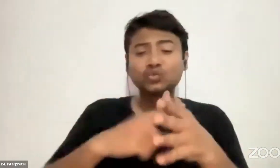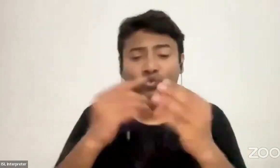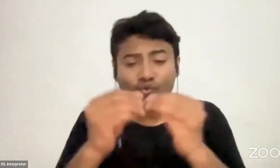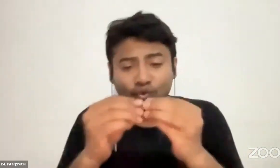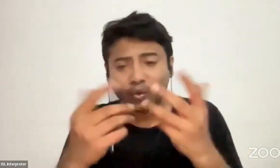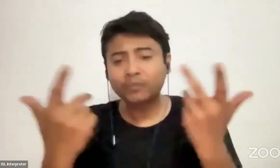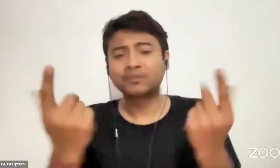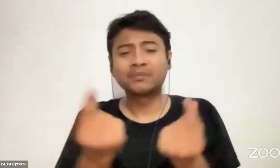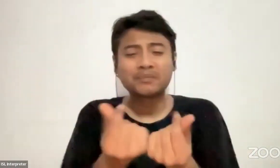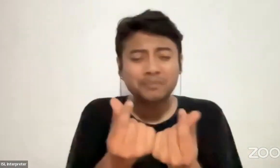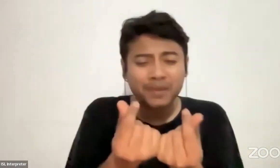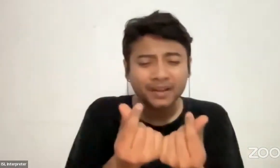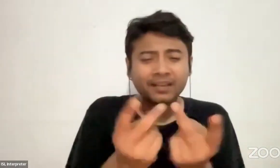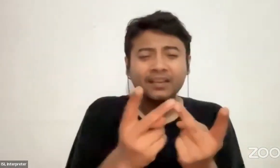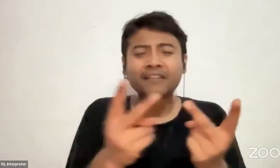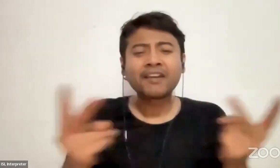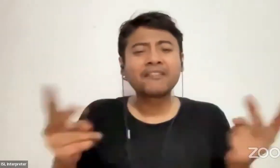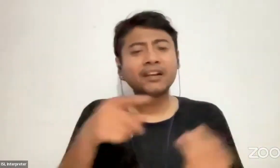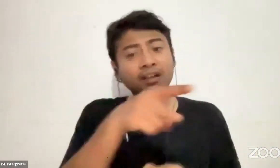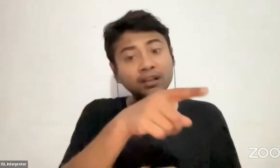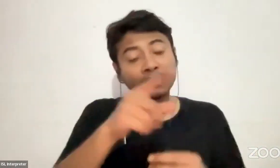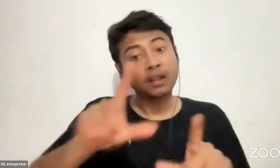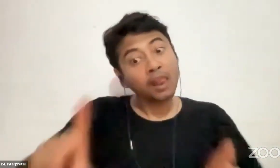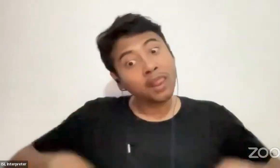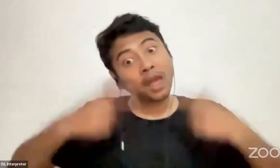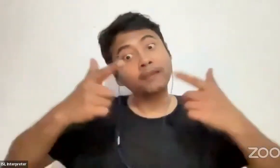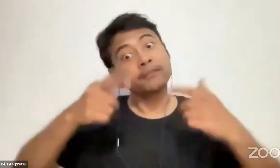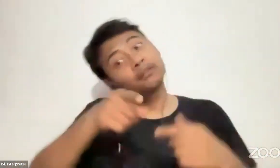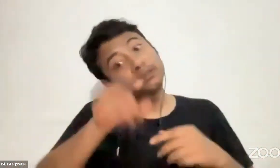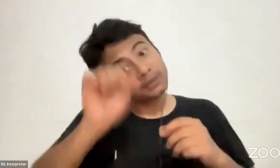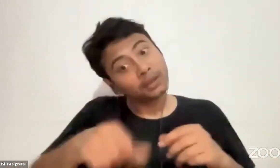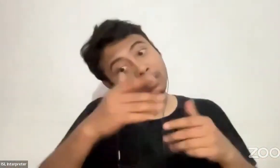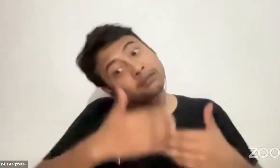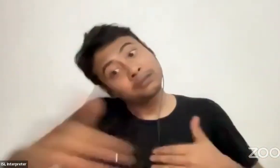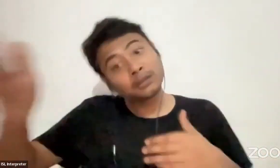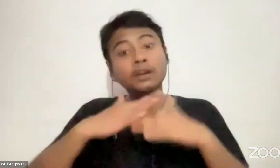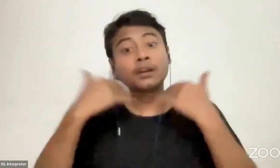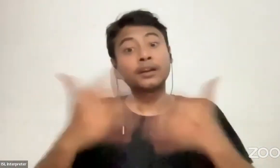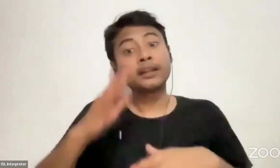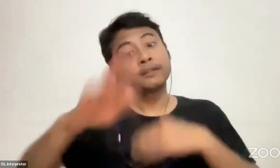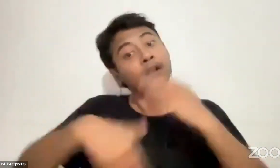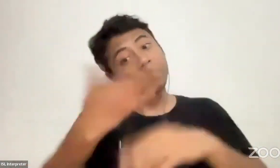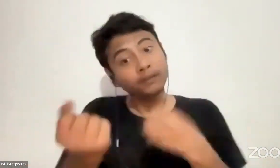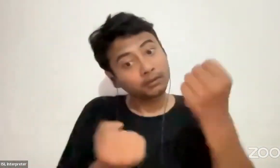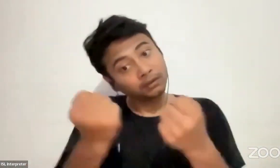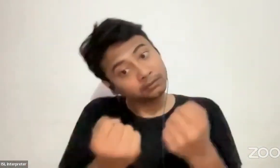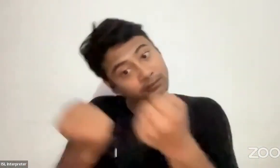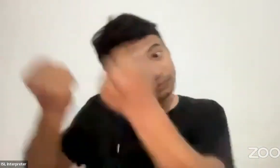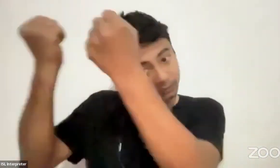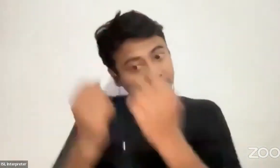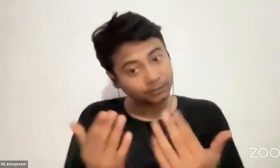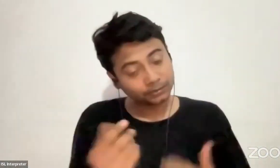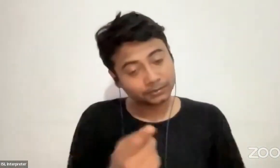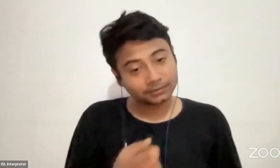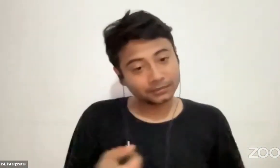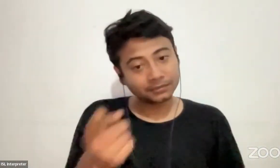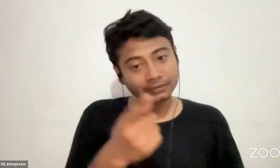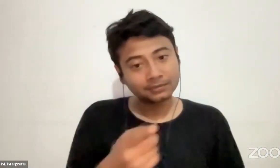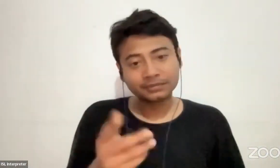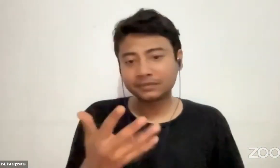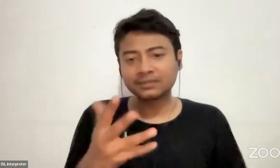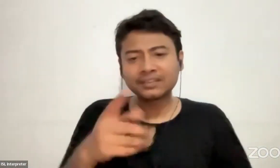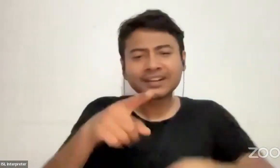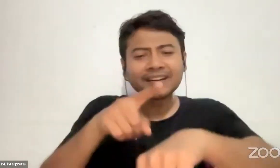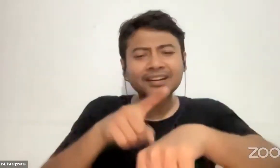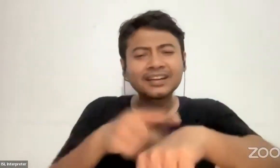है? भगवान कहते हैं सब क्षणिक है। क्षणिक मीन्स टेम्पररी है, कुछ समय के लिए ही